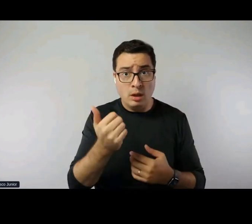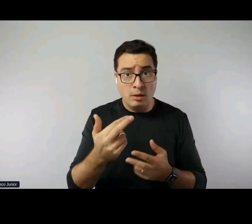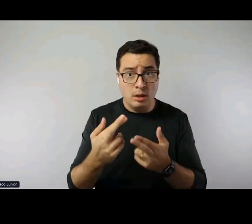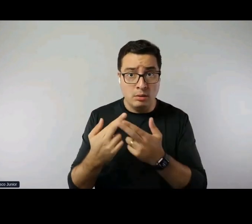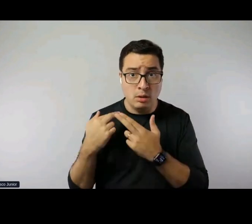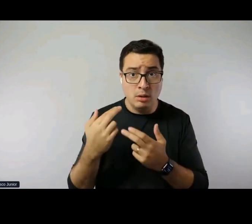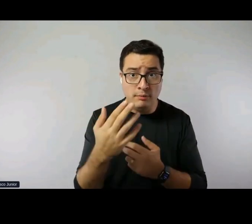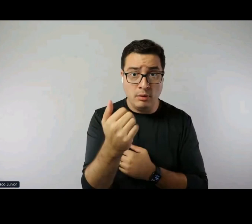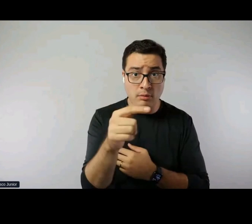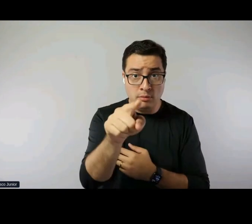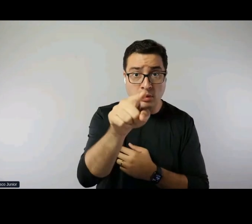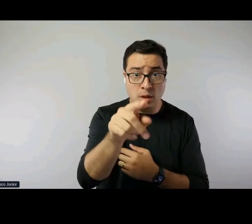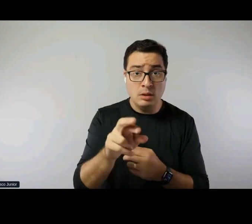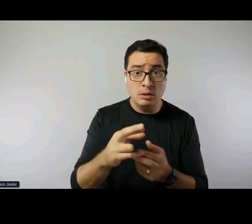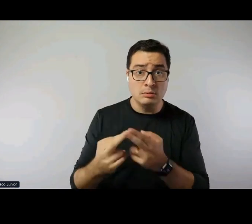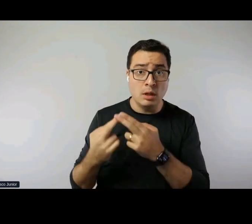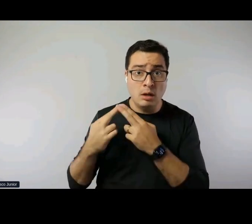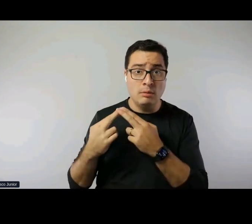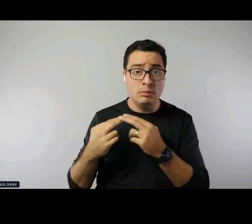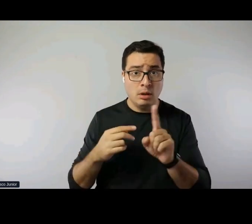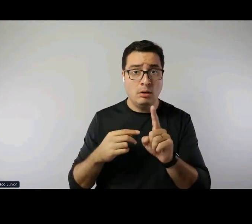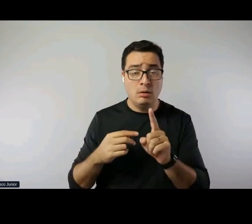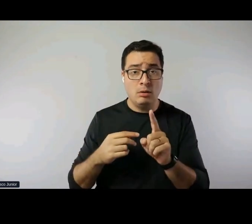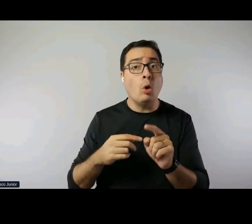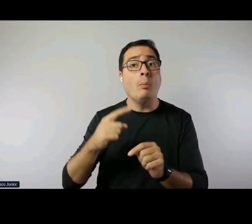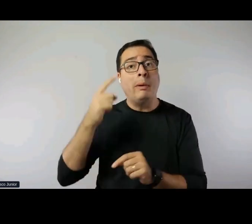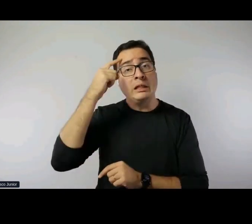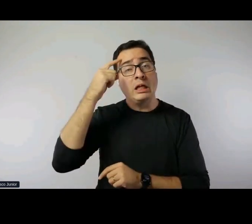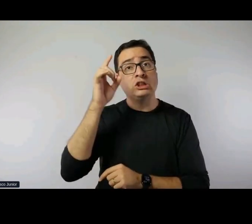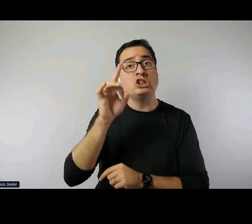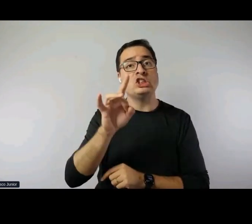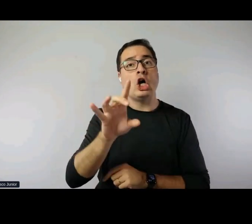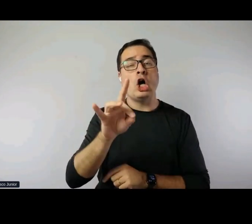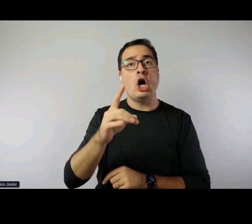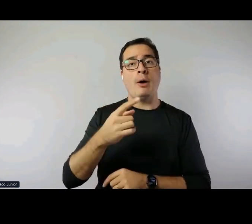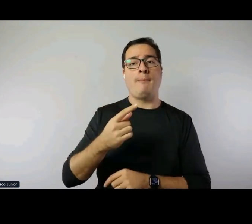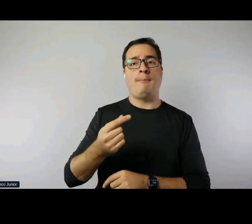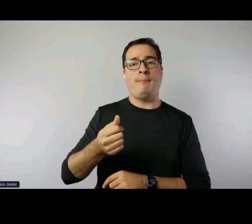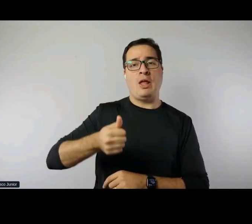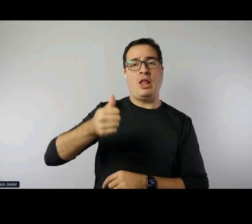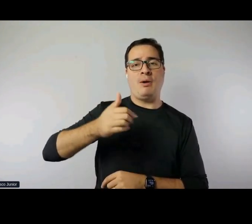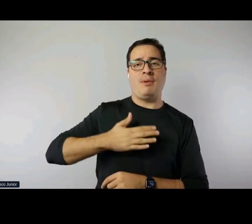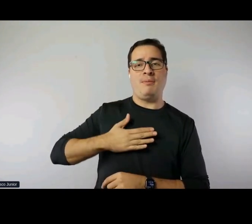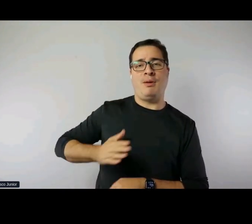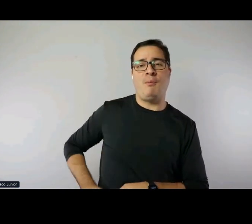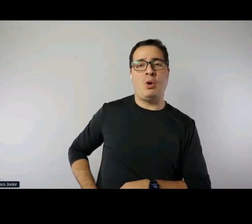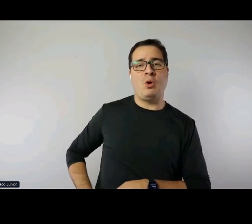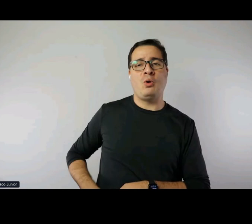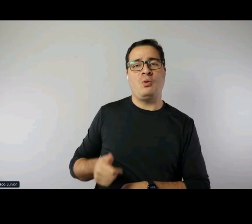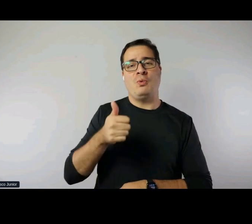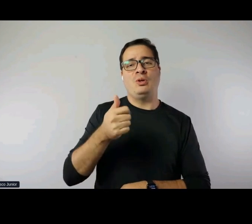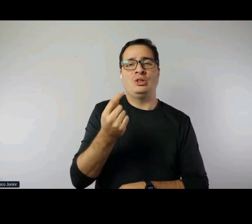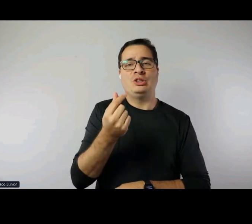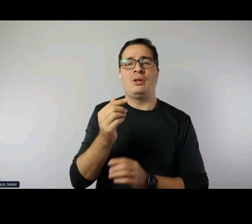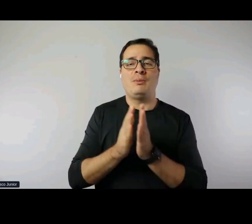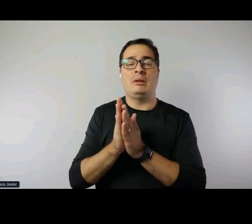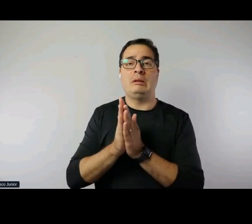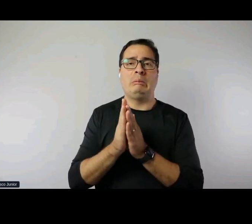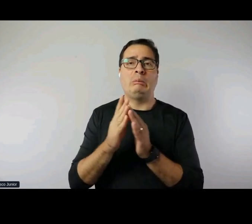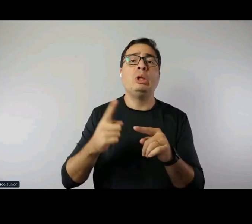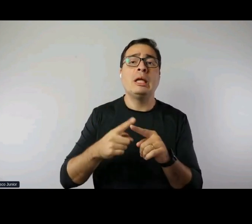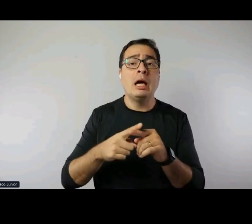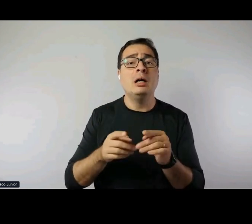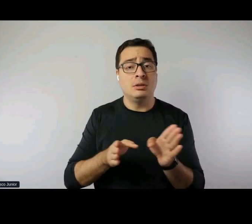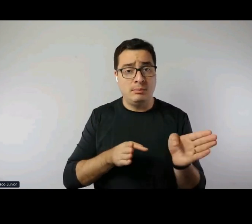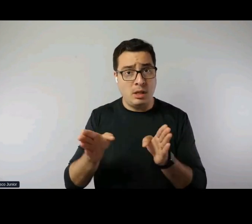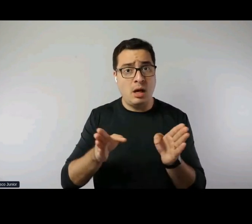responsabilidade, e não pensar apenas naquilo que vai impactar o bolso de vocês nesse momento, porque a acessibilidade também impacta